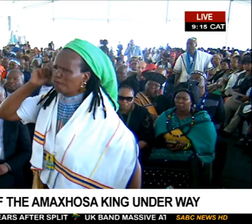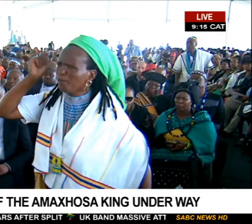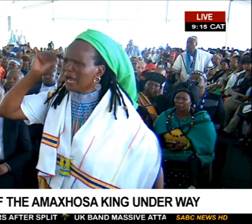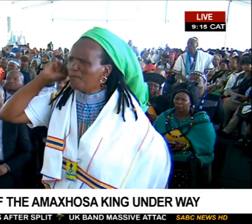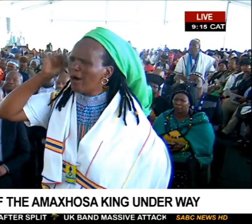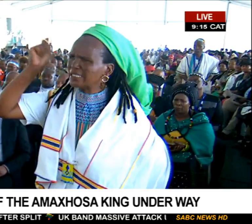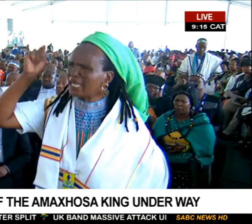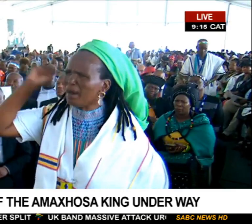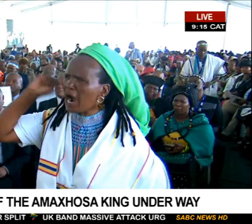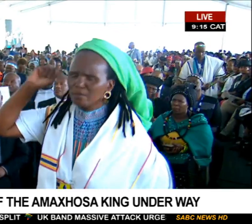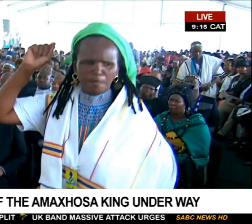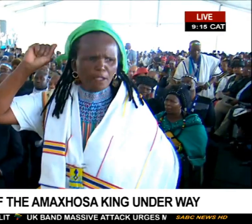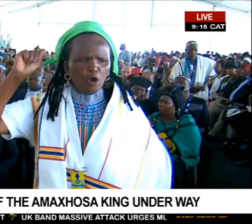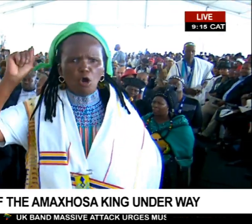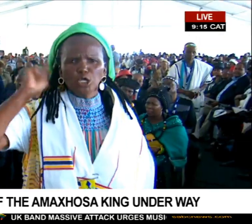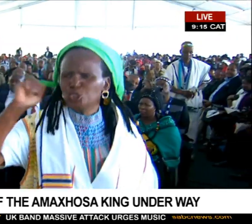mandibulise